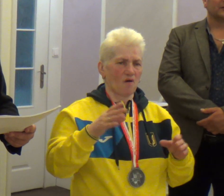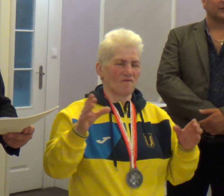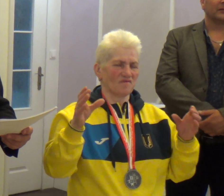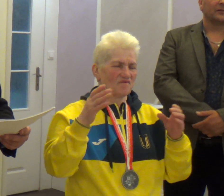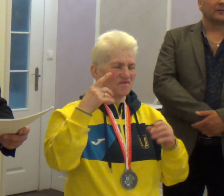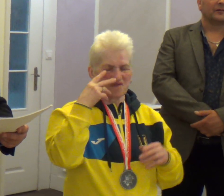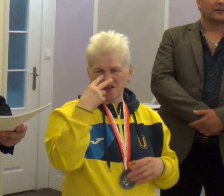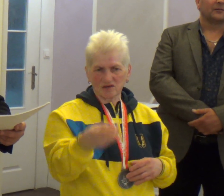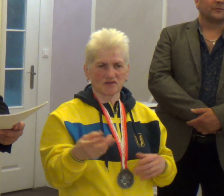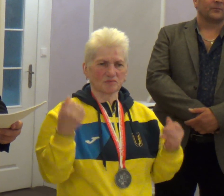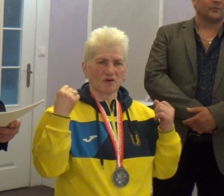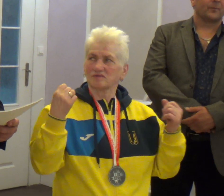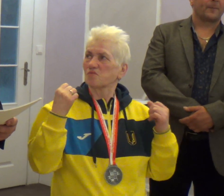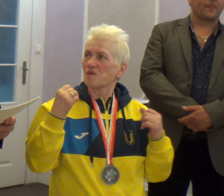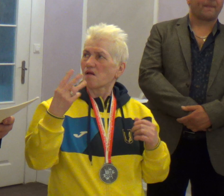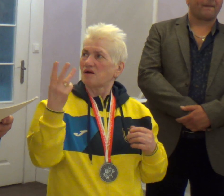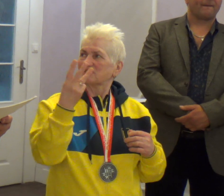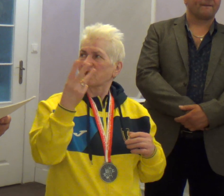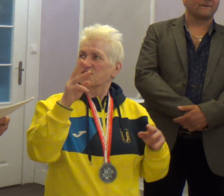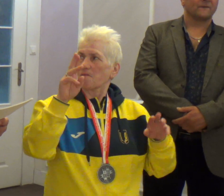спортсмены. За третье место